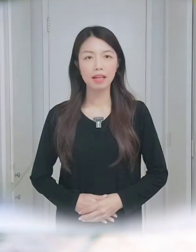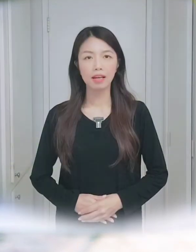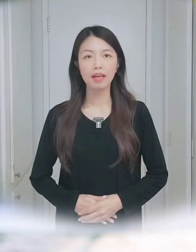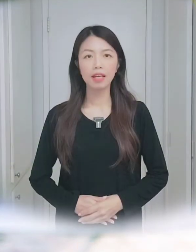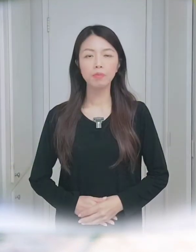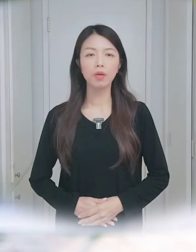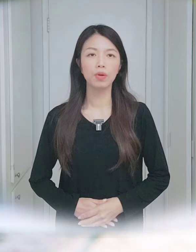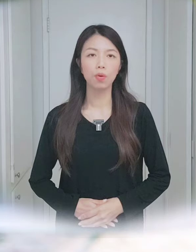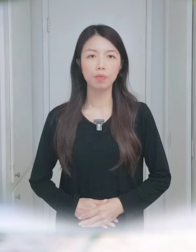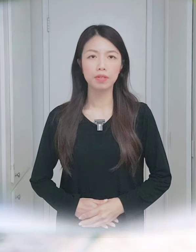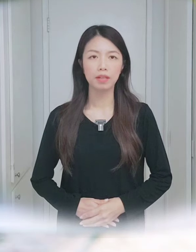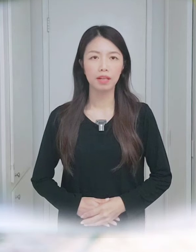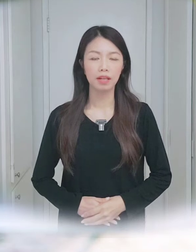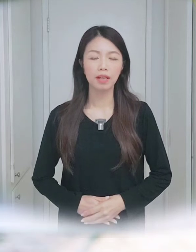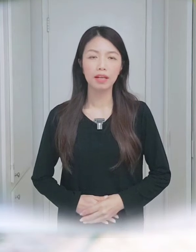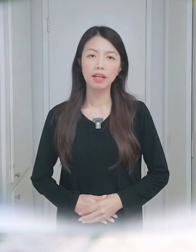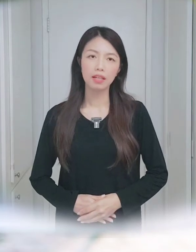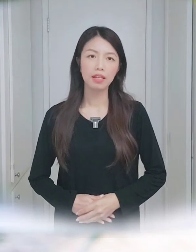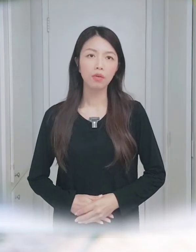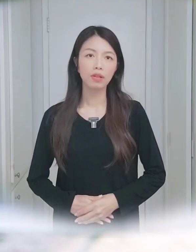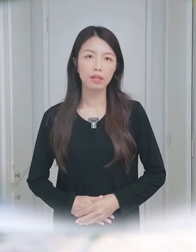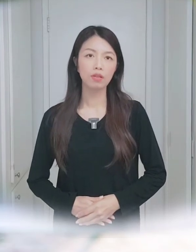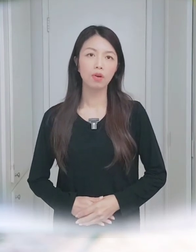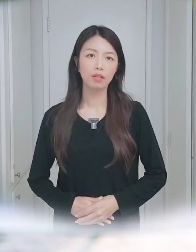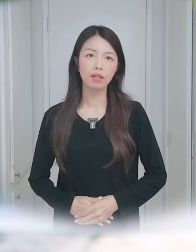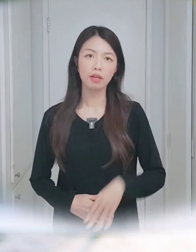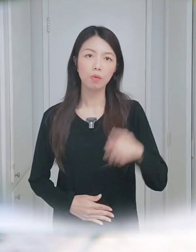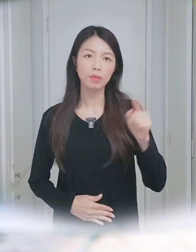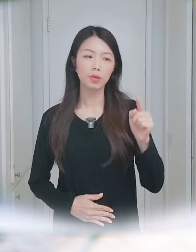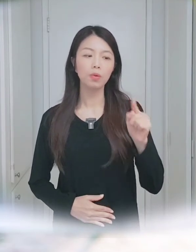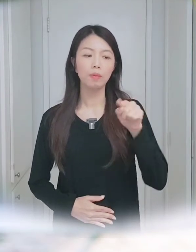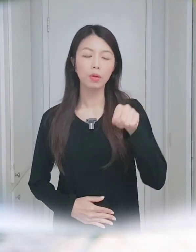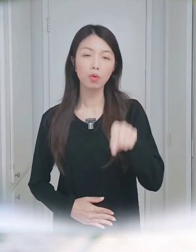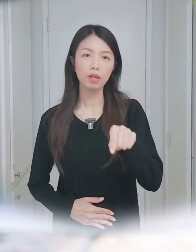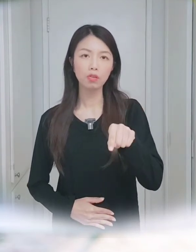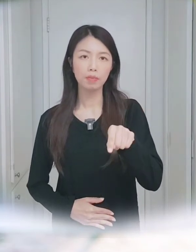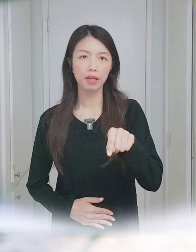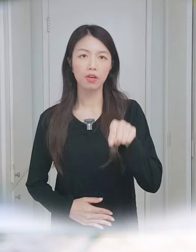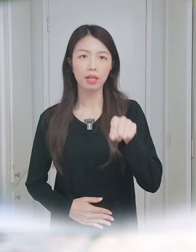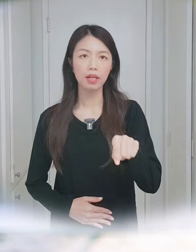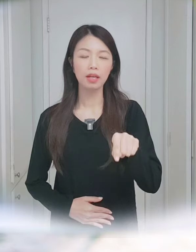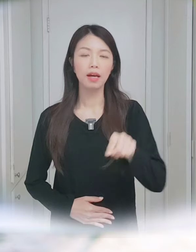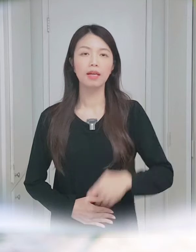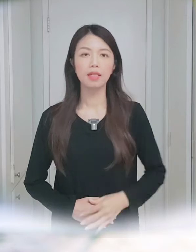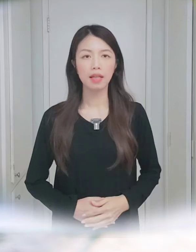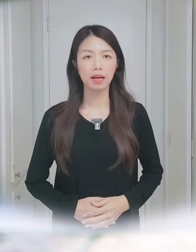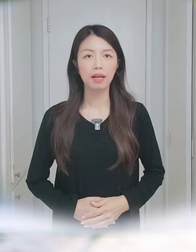이 세상에 참된 위로 없으니, 일단 이라고 한 뜻의 수어는 검지로 앞에 콕 찍어주시면 돼요.